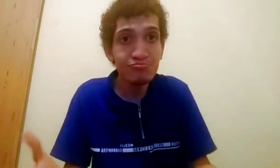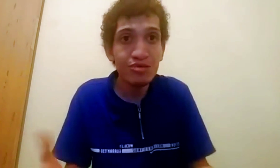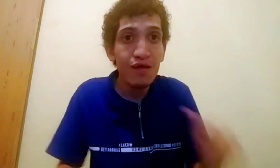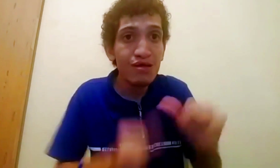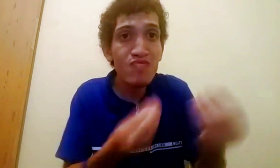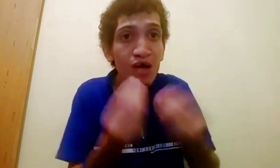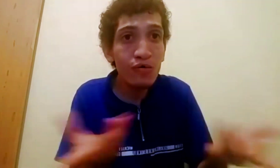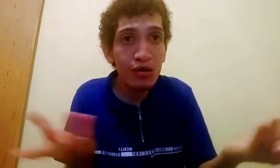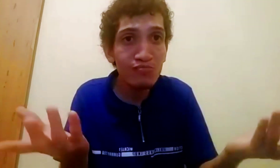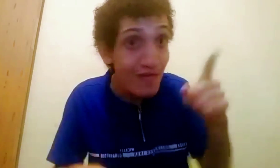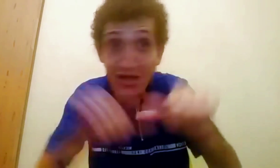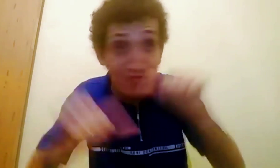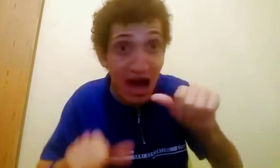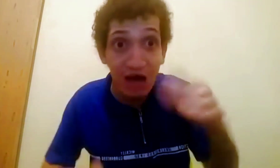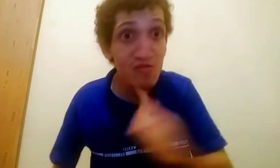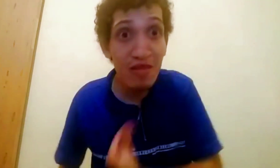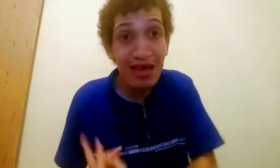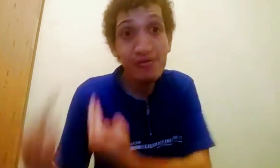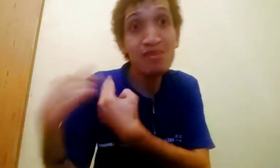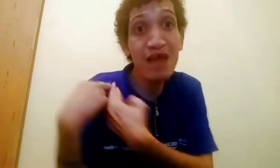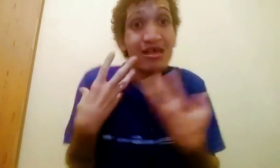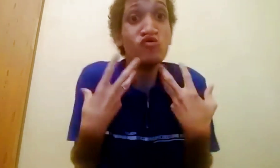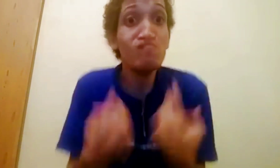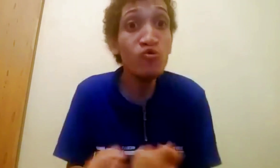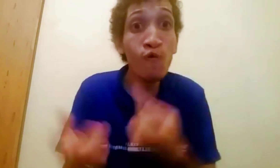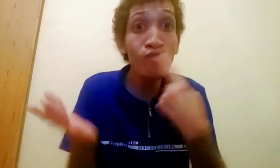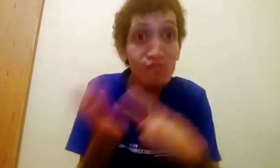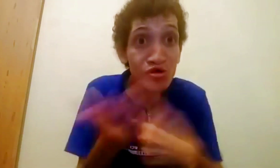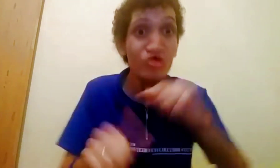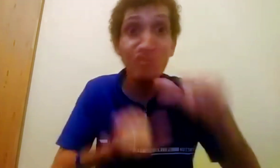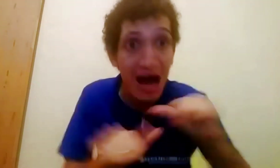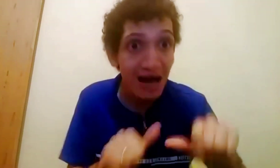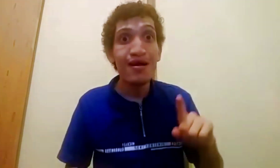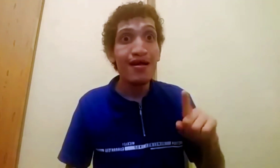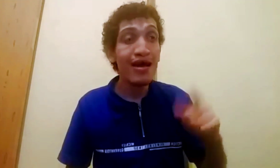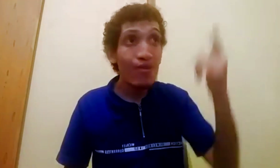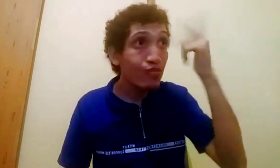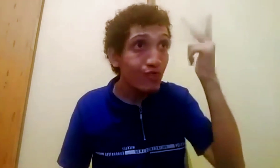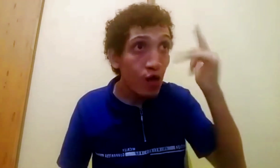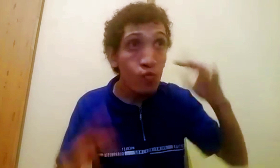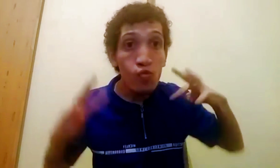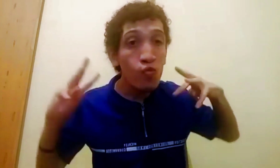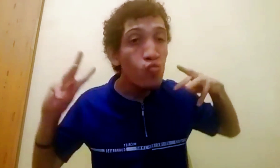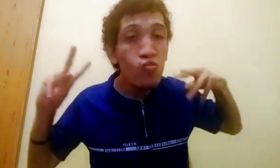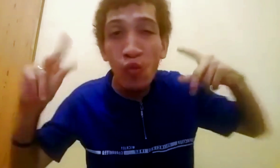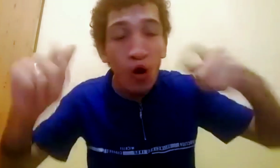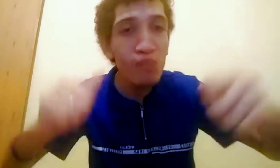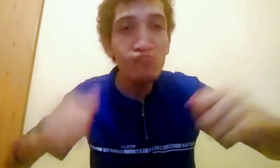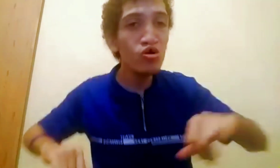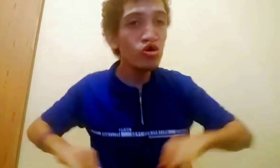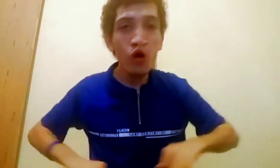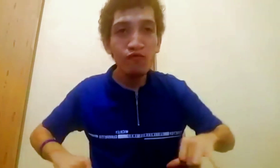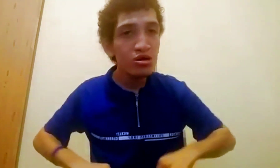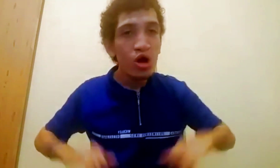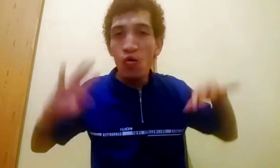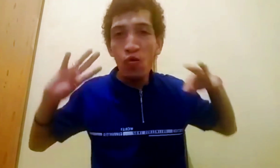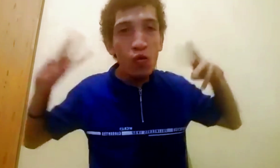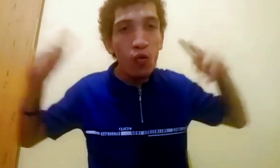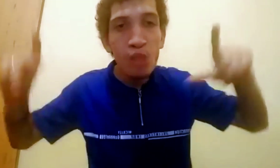Vai mudar como? Tem que mudar, assumir, ter responsabilidade. Assumir o compromisso de mudar. É natural. Todo mundo sofre. Todo